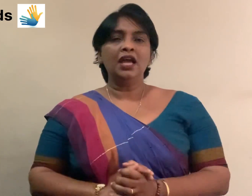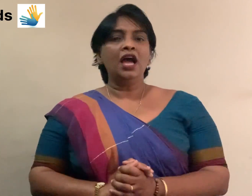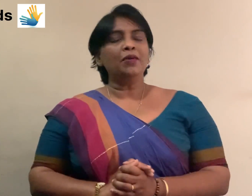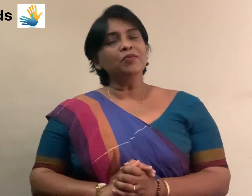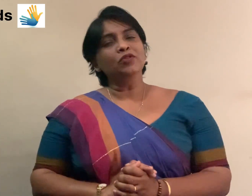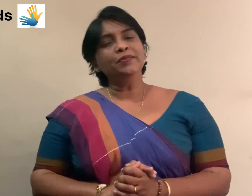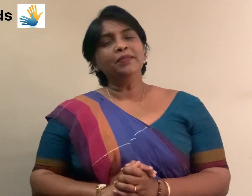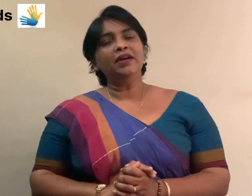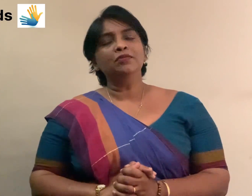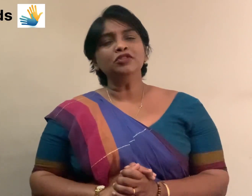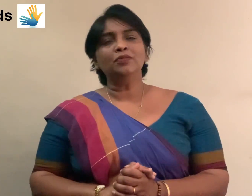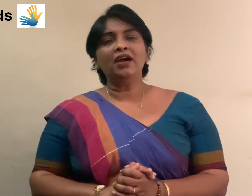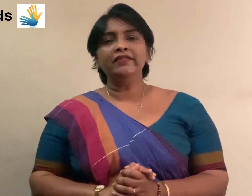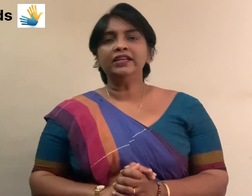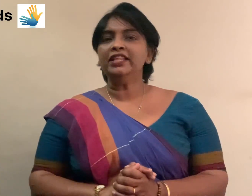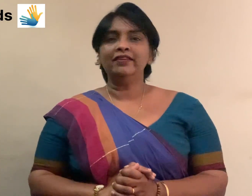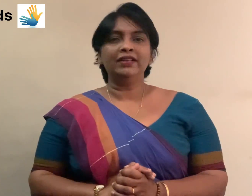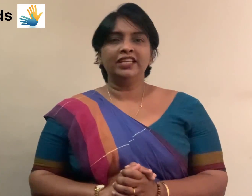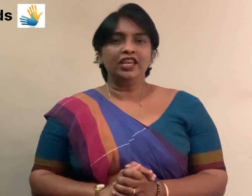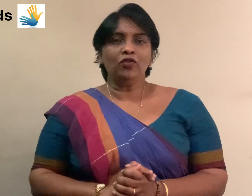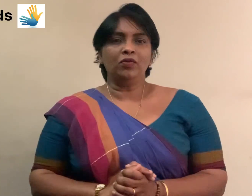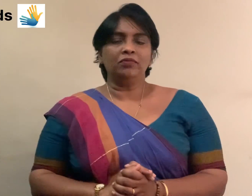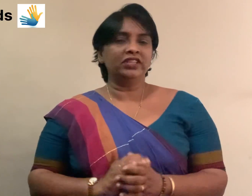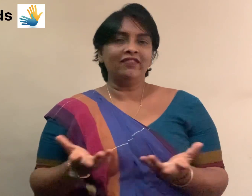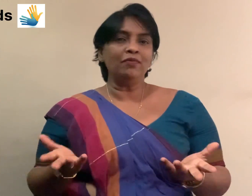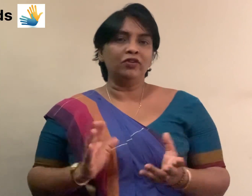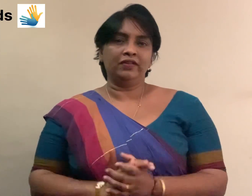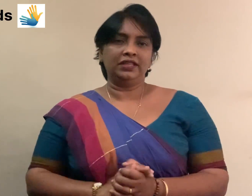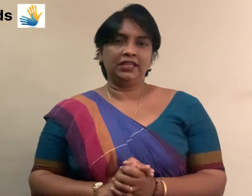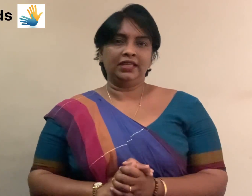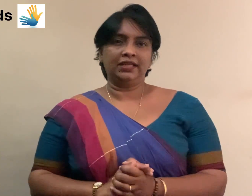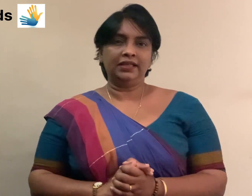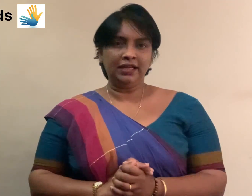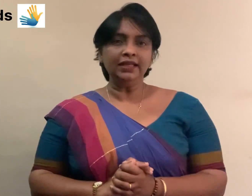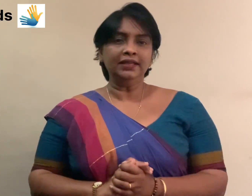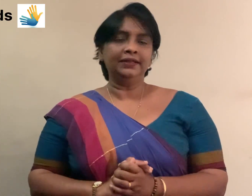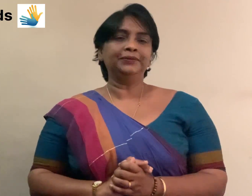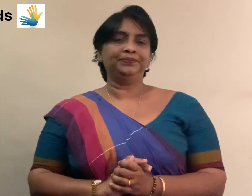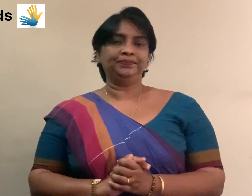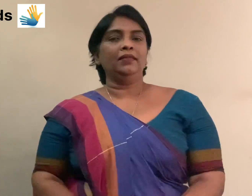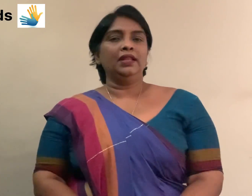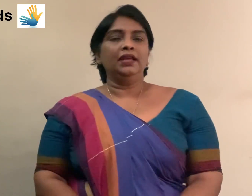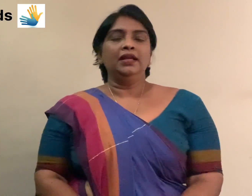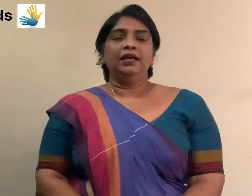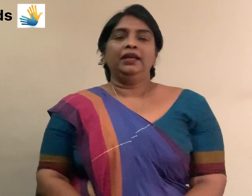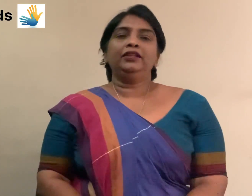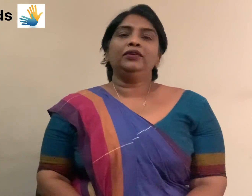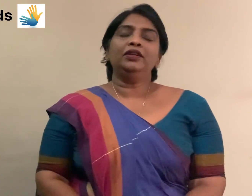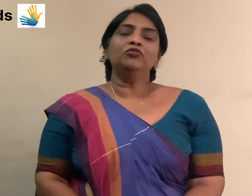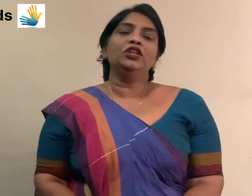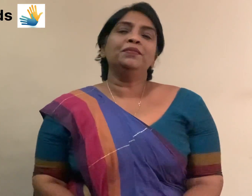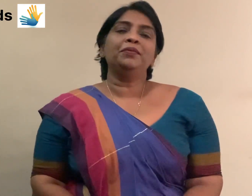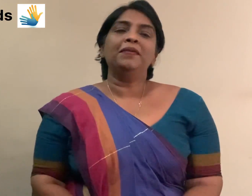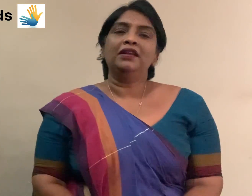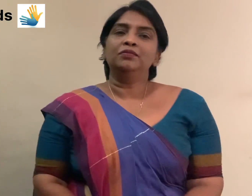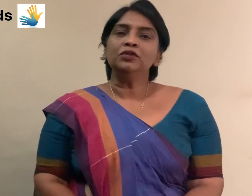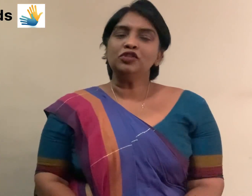අපි මුලින්ම බලමු ස්වභාවික දේවල් කියන්නේ දේවල් මොනවද කියන එක. හරි? එතකොට මුලින්ම අපි බලමු